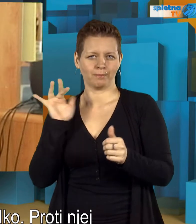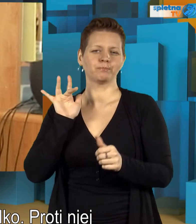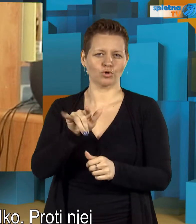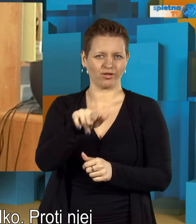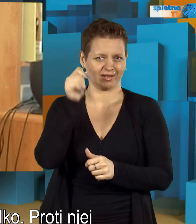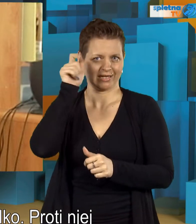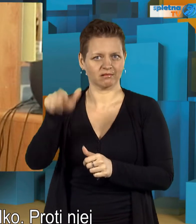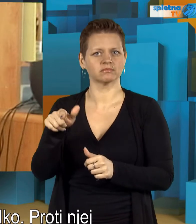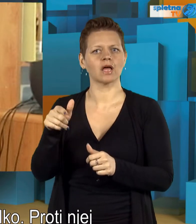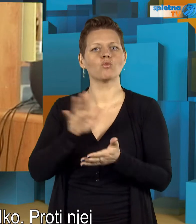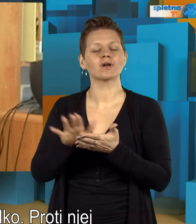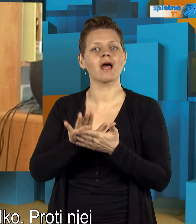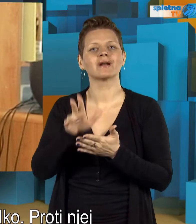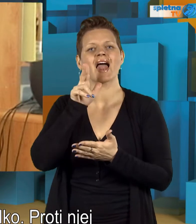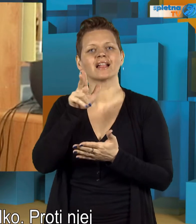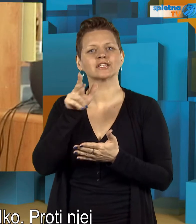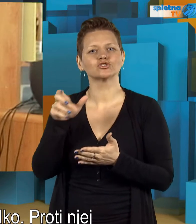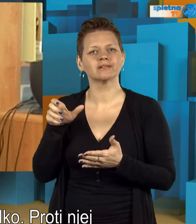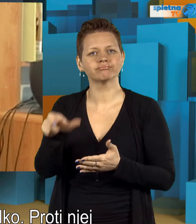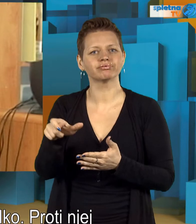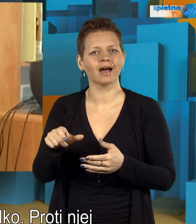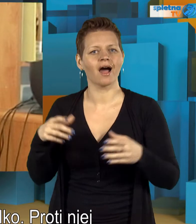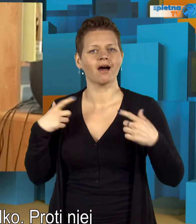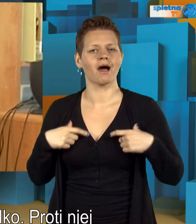Proti njej sta uporabila električni paralizator.